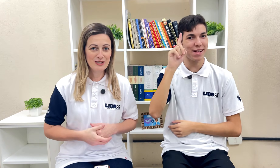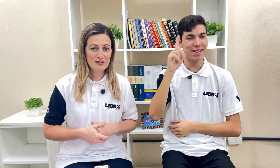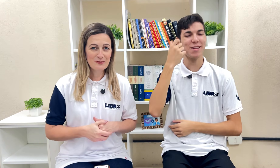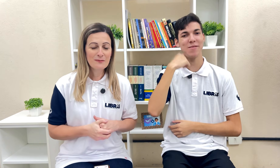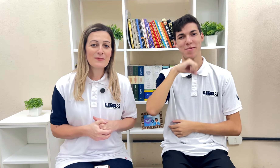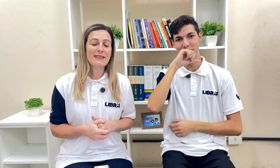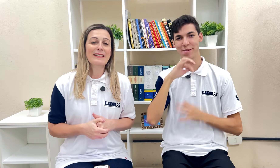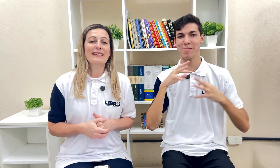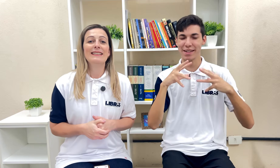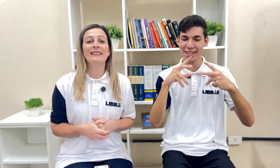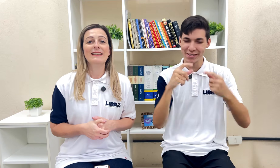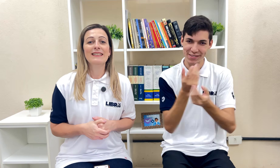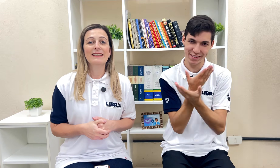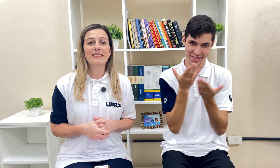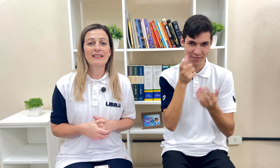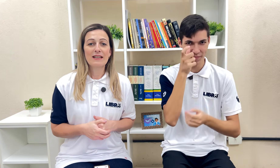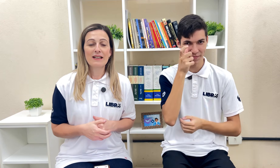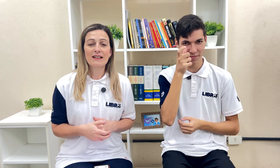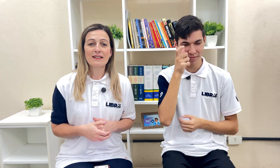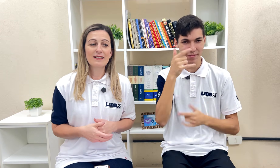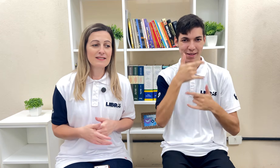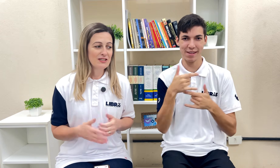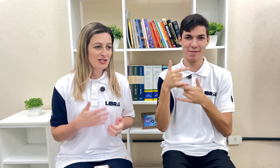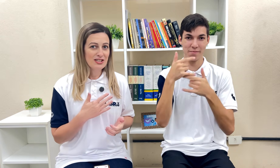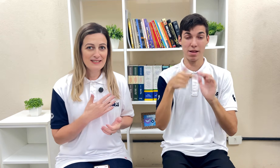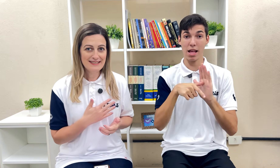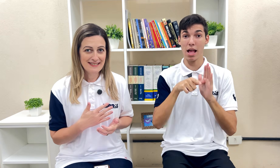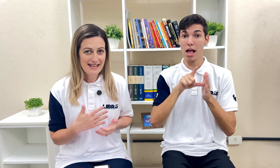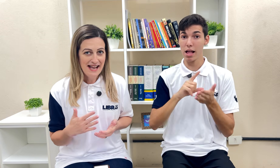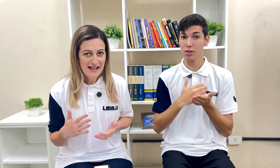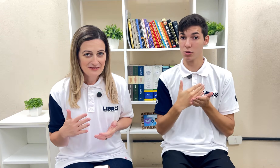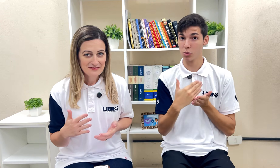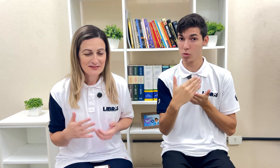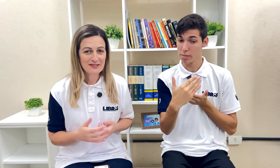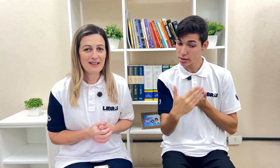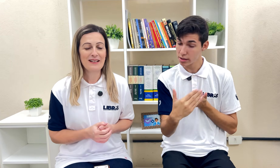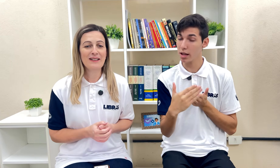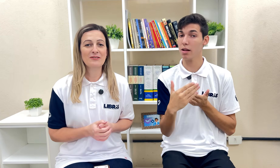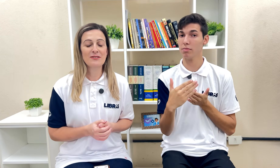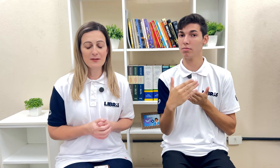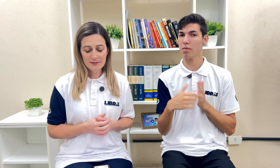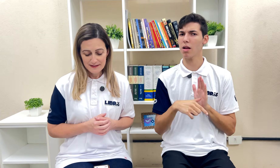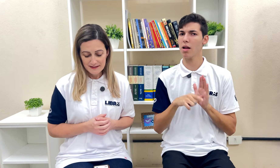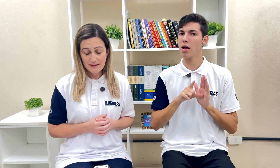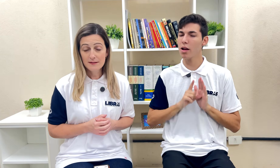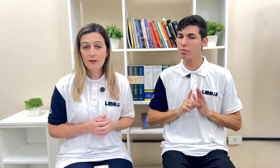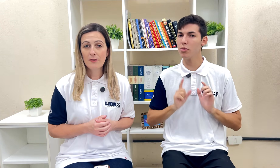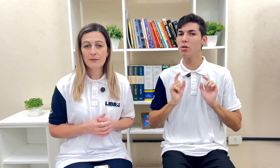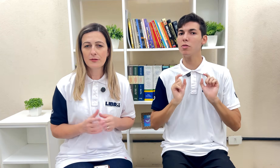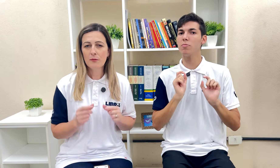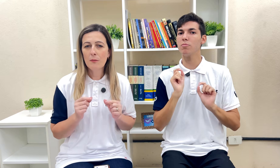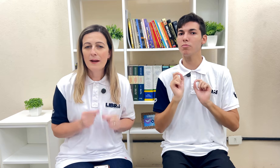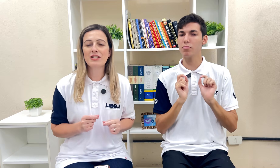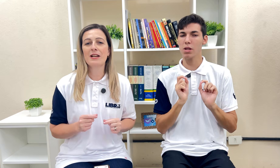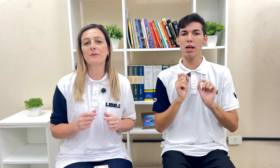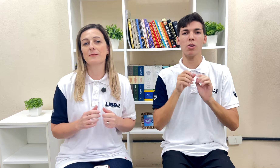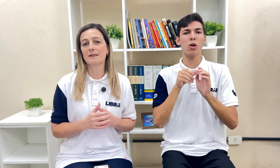assistindo. E antes da gente iniciar, nós vamos só vou compartilhar com vocês